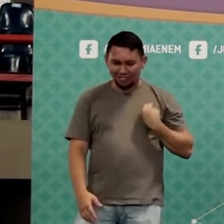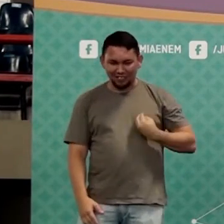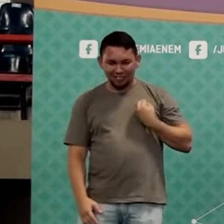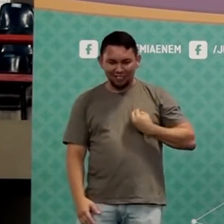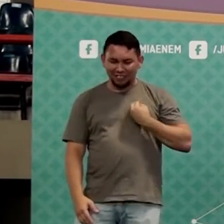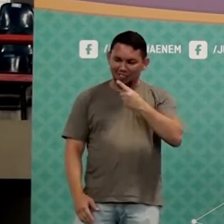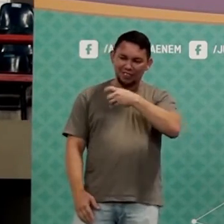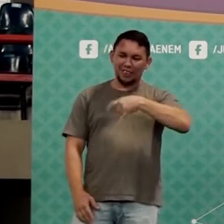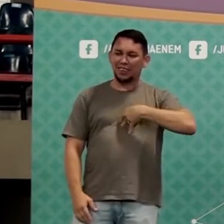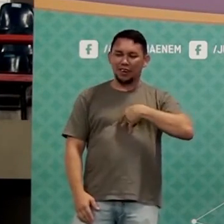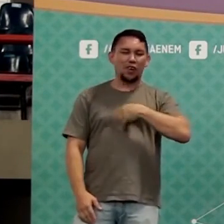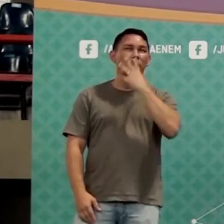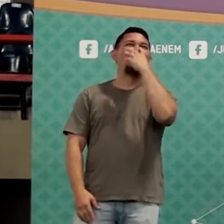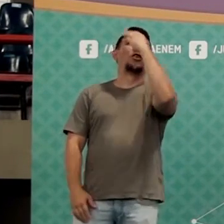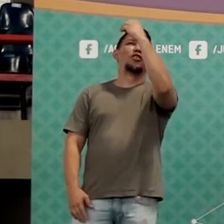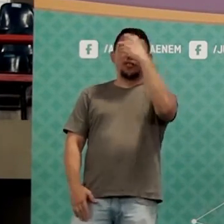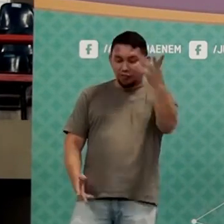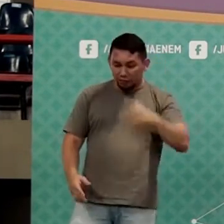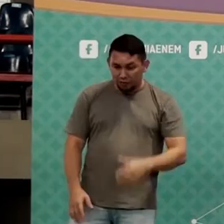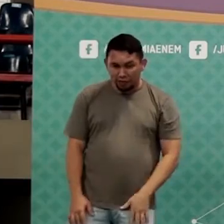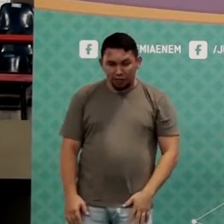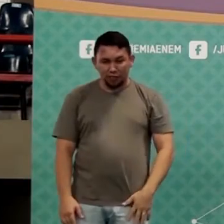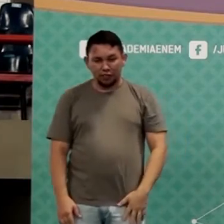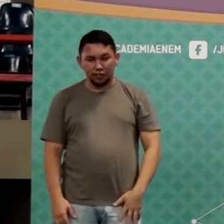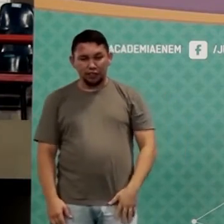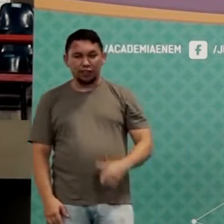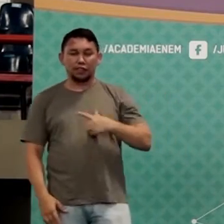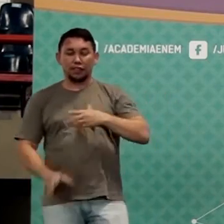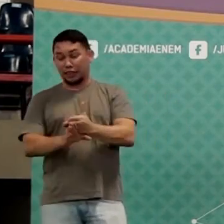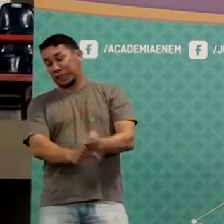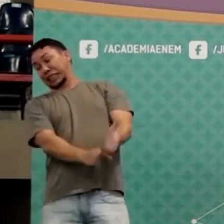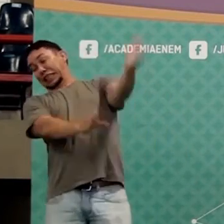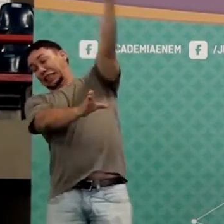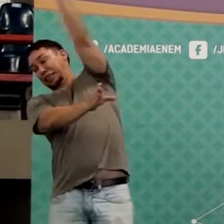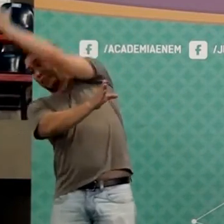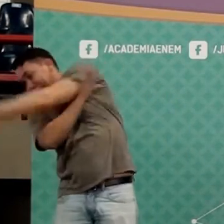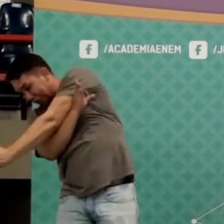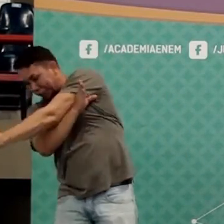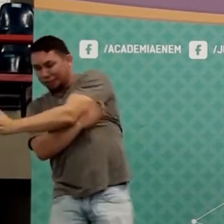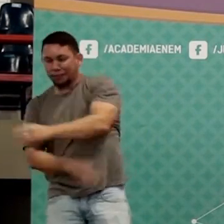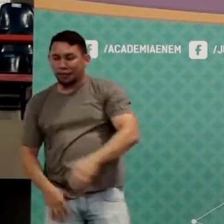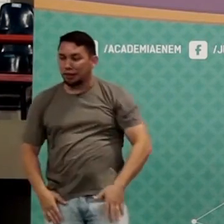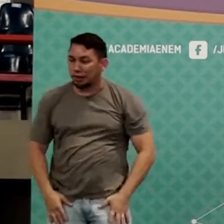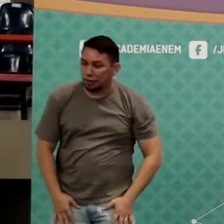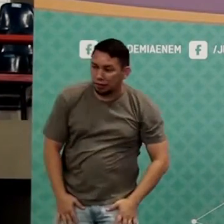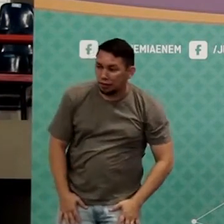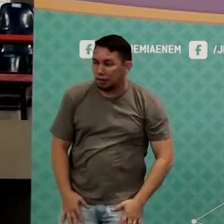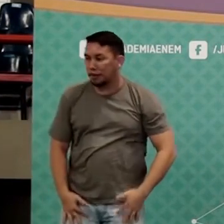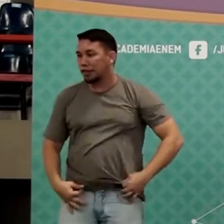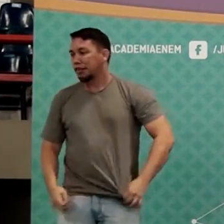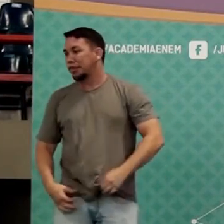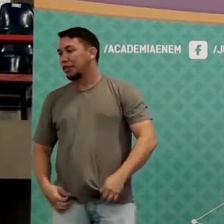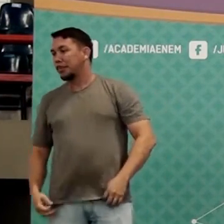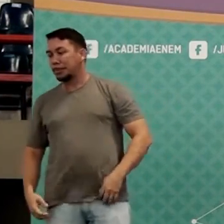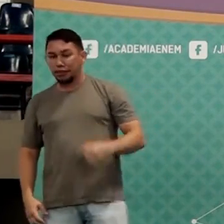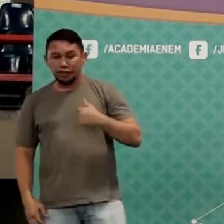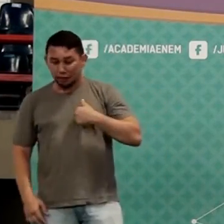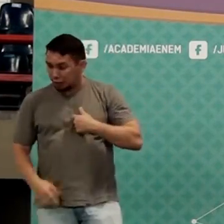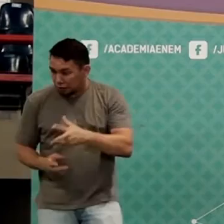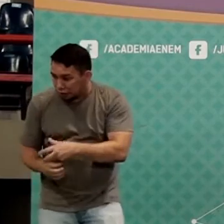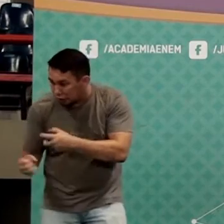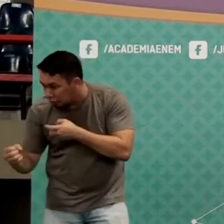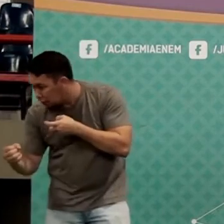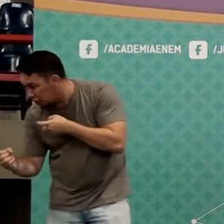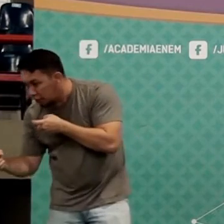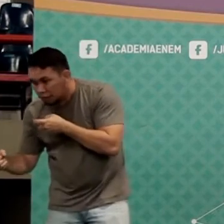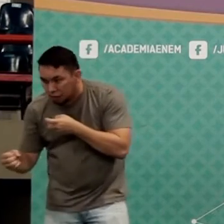lobisomem é fashion, tá? Olha, nós estamos lá na pré-história, tá certo? Aí lá na pré-história, este jovem foi caçar,